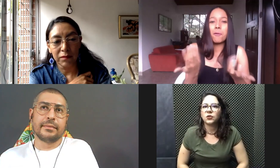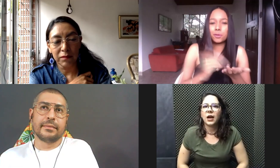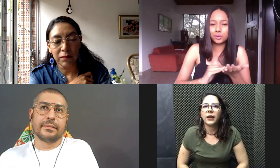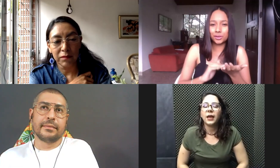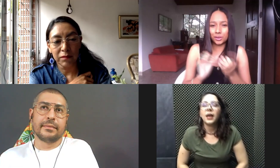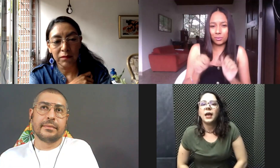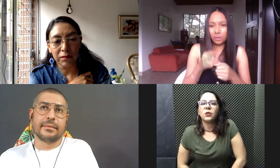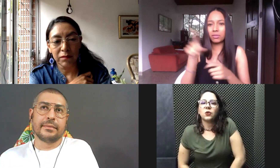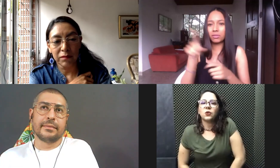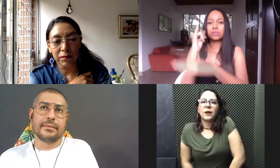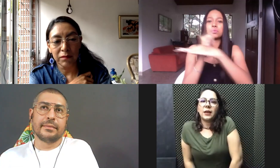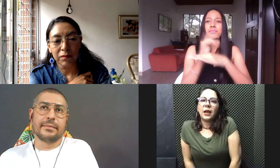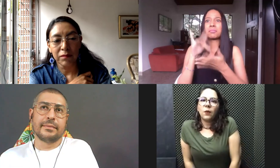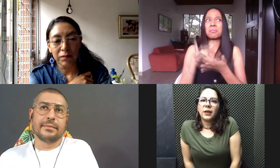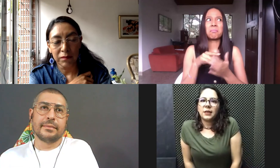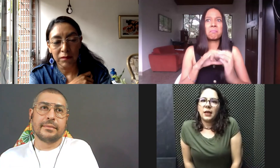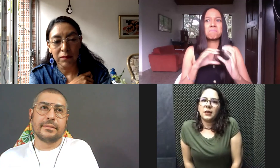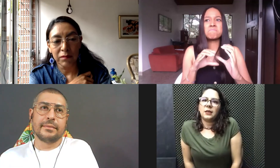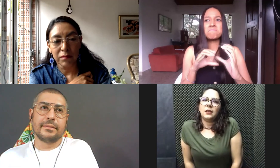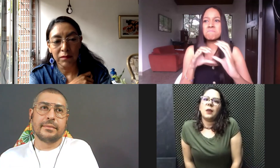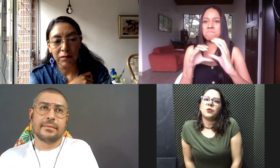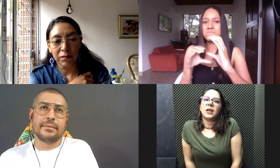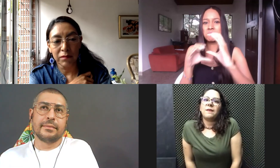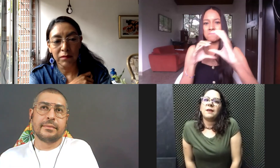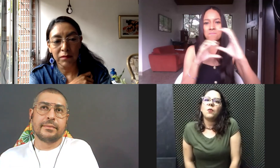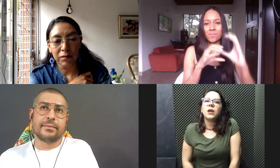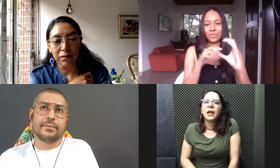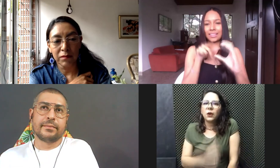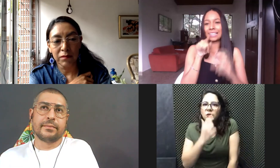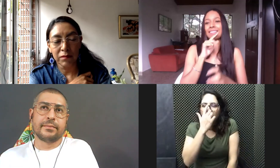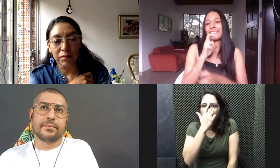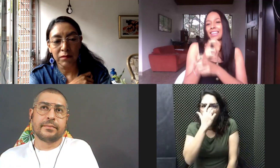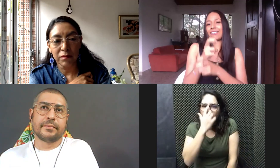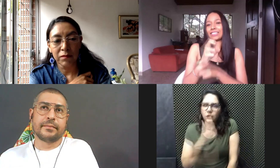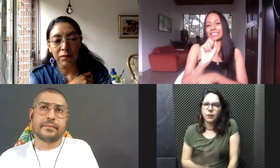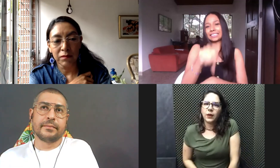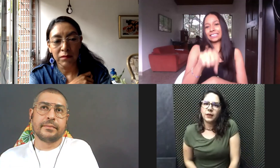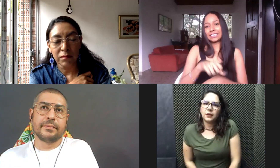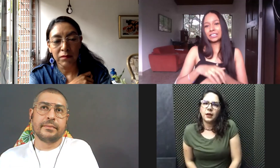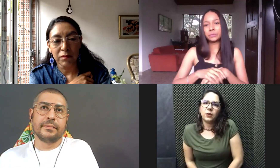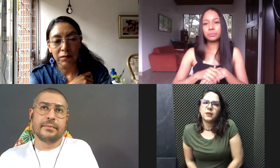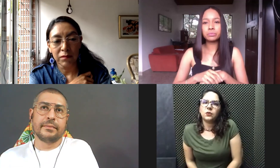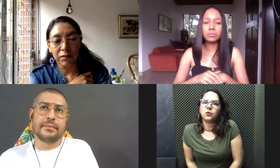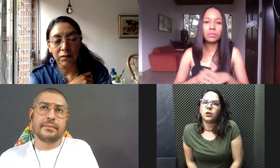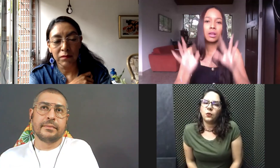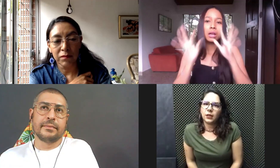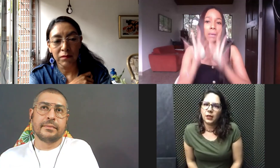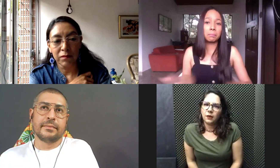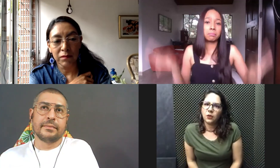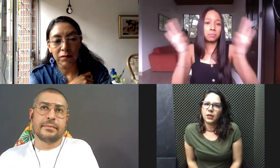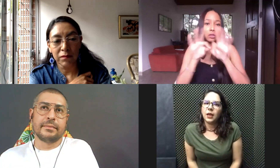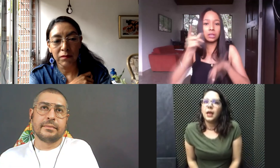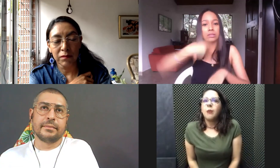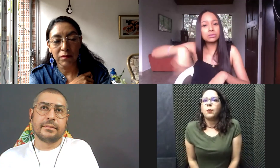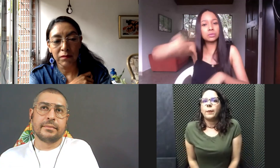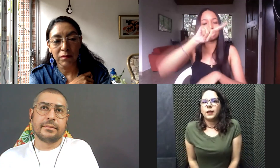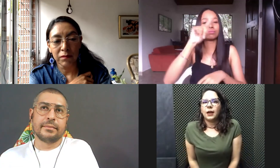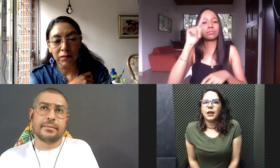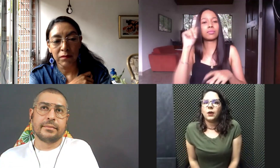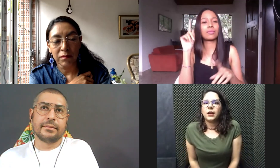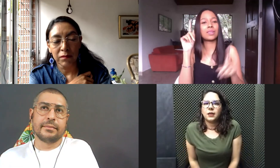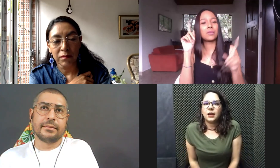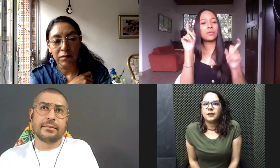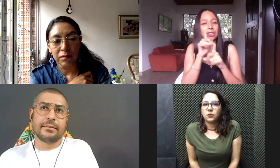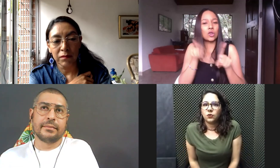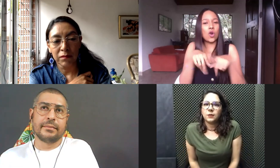no saben lengua de señas y digamos que vive muy lejos de la ciudad donde puede acceder a una institución educativa donde pueda aprender la